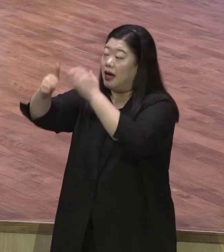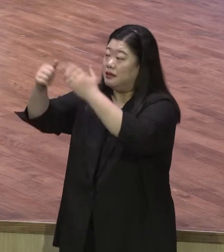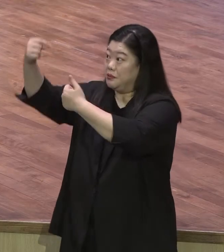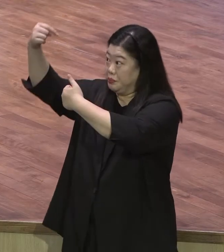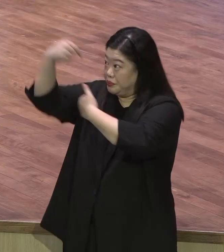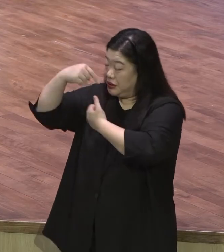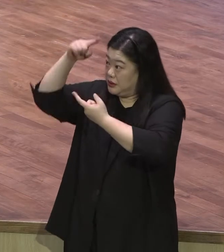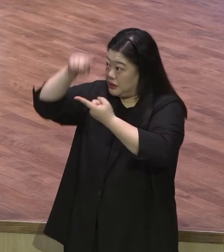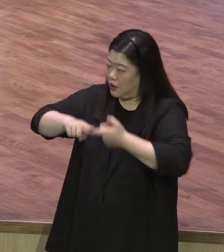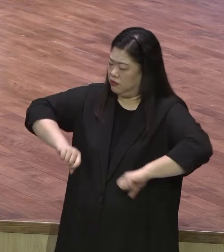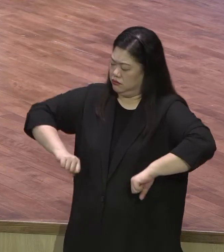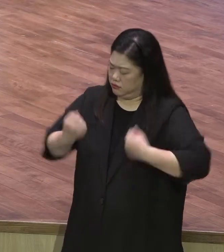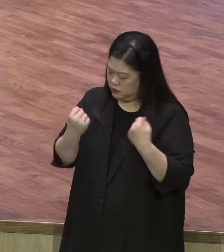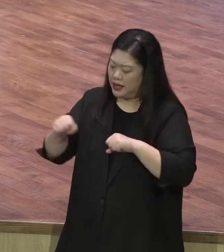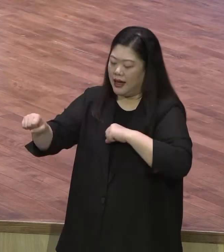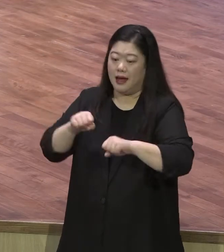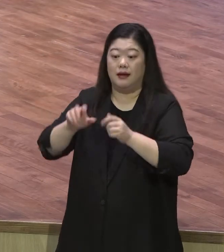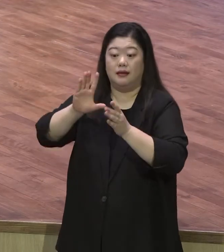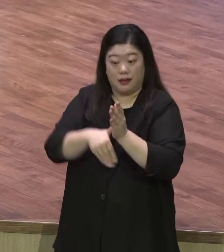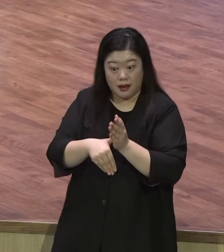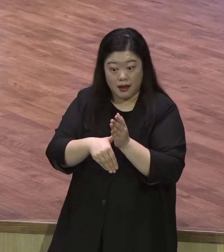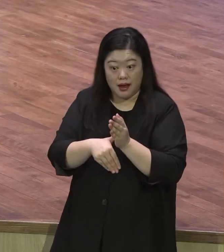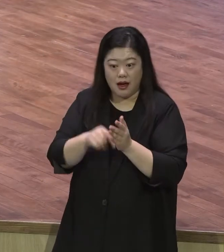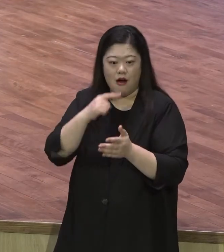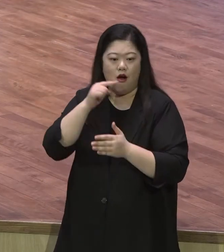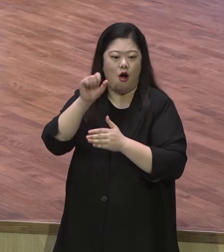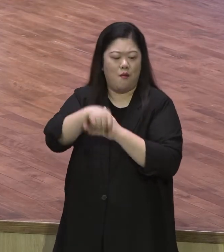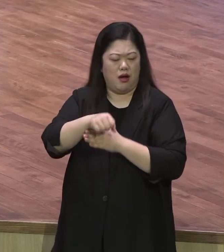행하는 자라는 사실을 알 수가 있습니다.